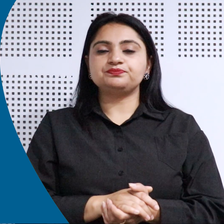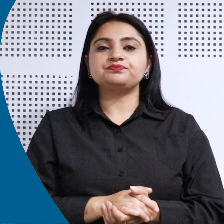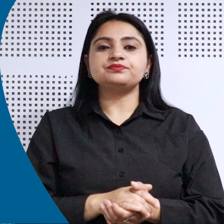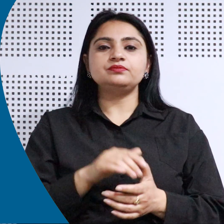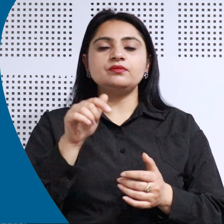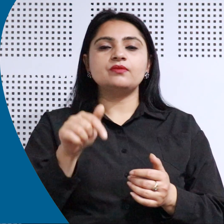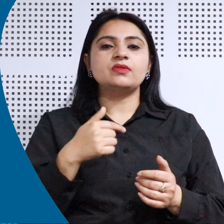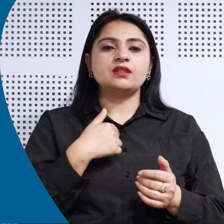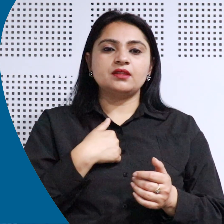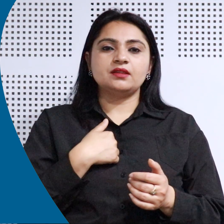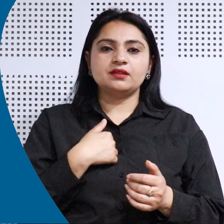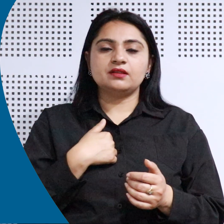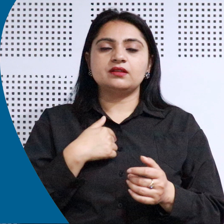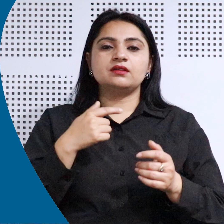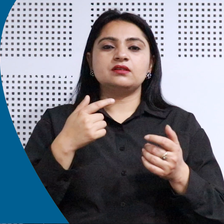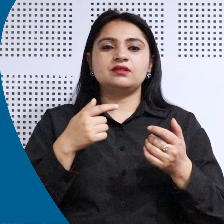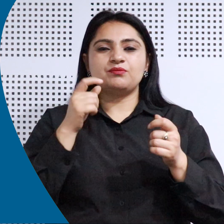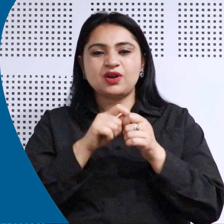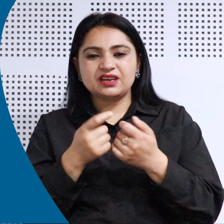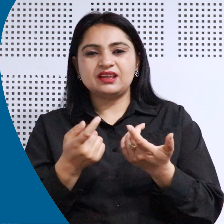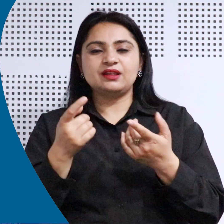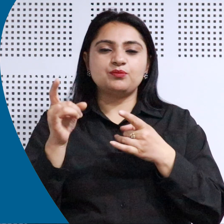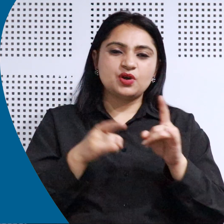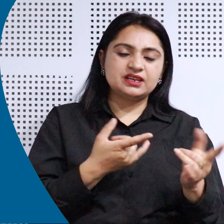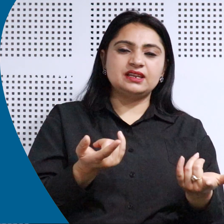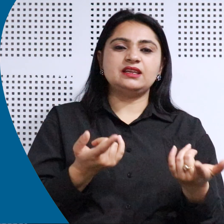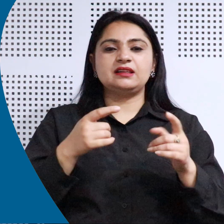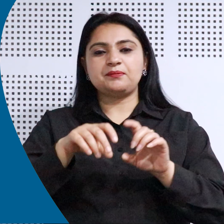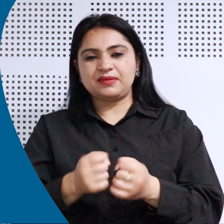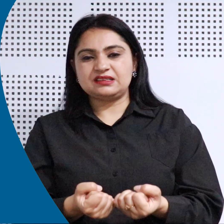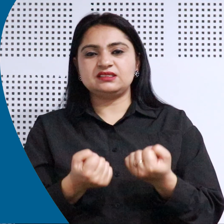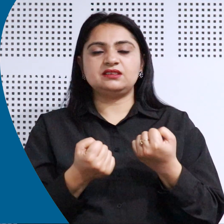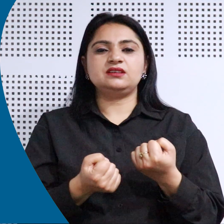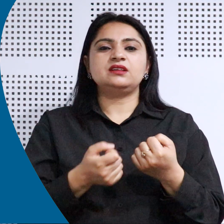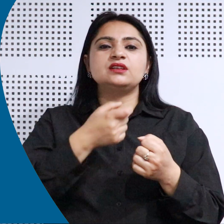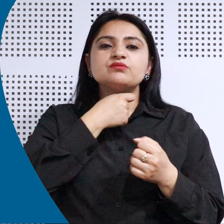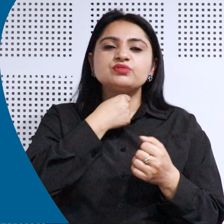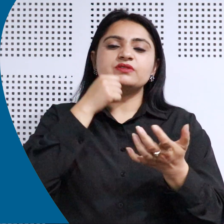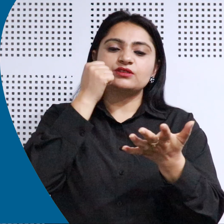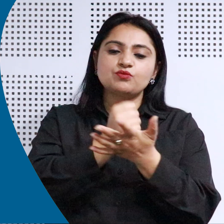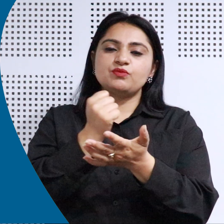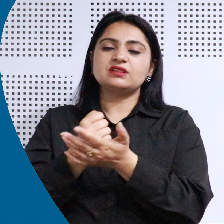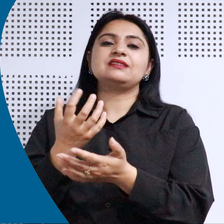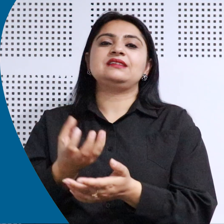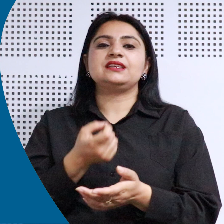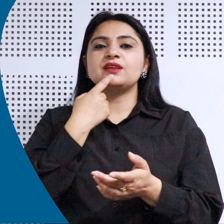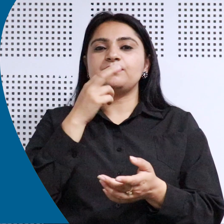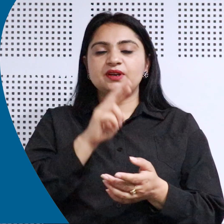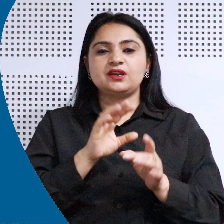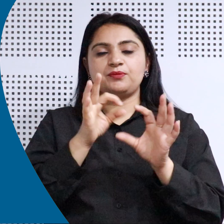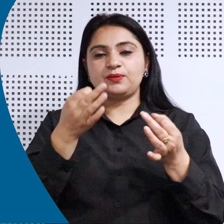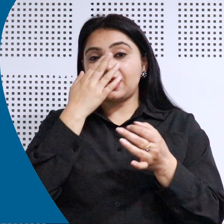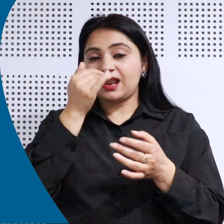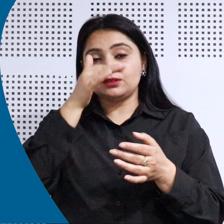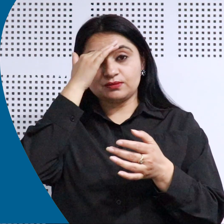चाहिँ बन्ने प्रक्रिया, घट्ने, बन्ने, भत्किने, त्यसपछि चाहिँ विश्वासको मत लिने भनेर विविध कारणले त्यो अलिकति चाहिँ